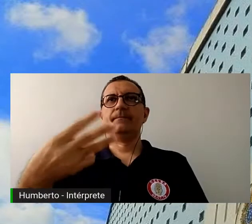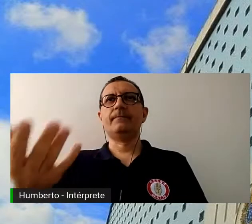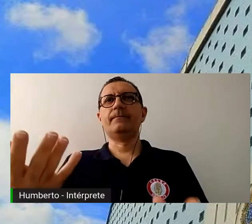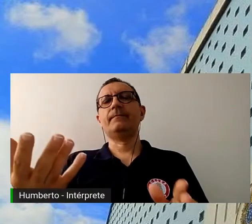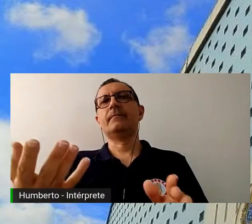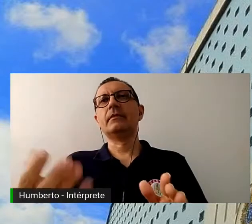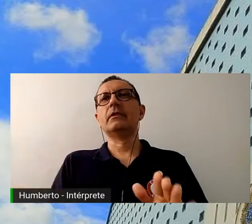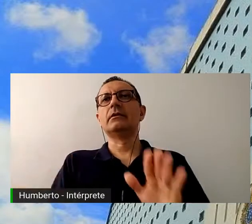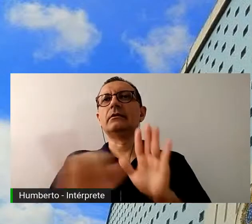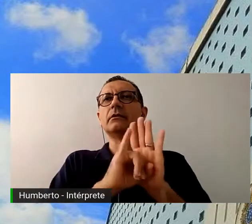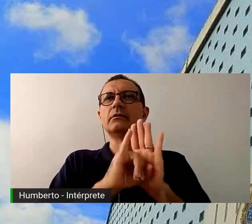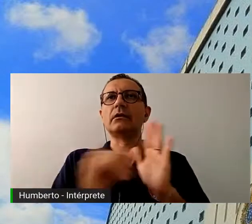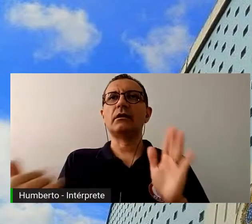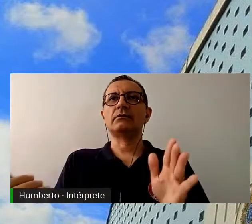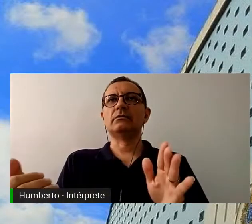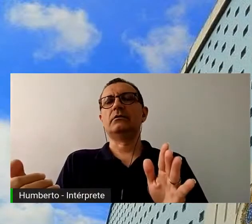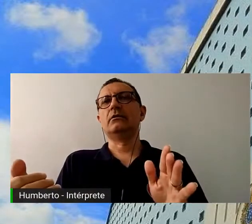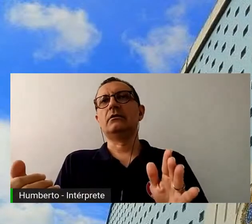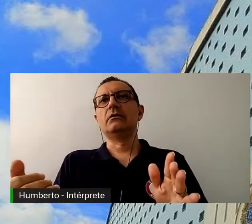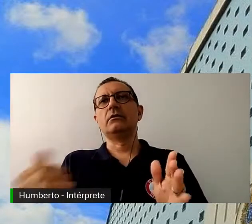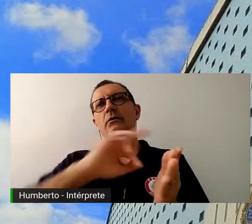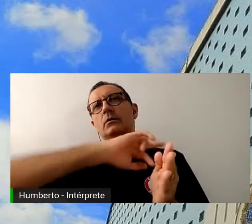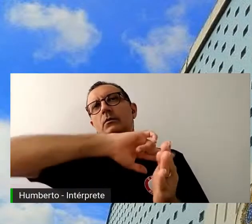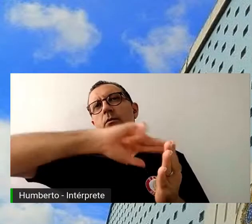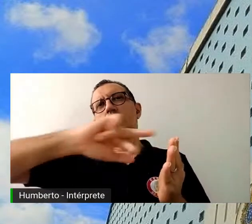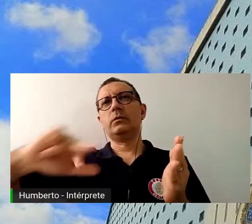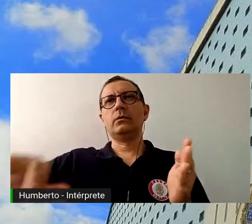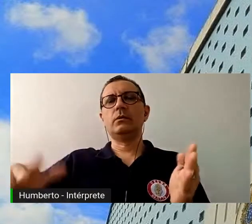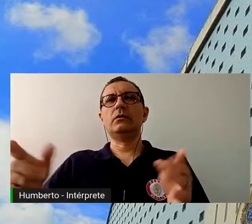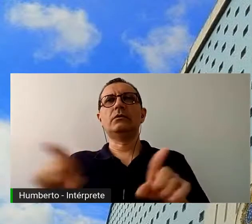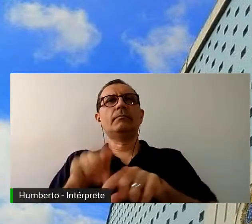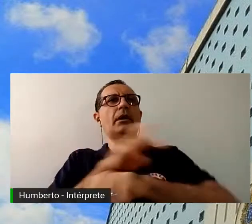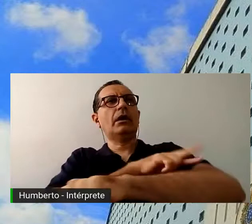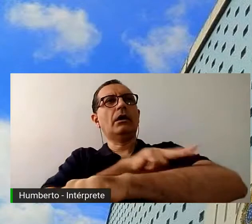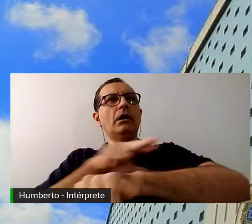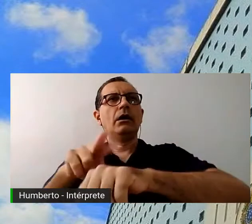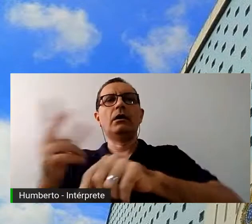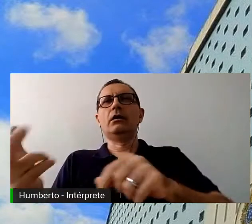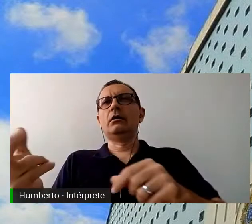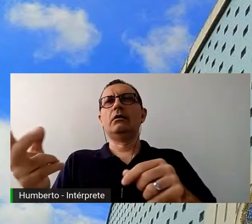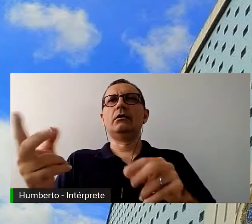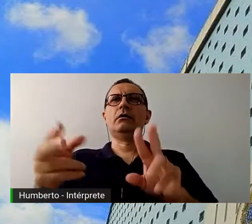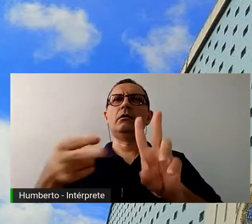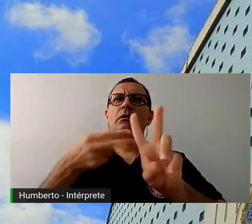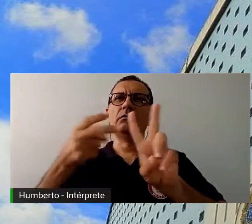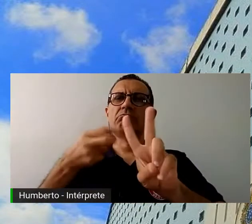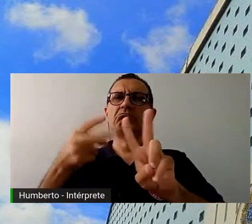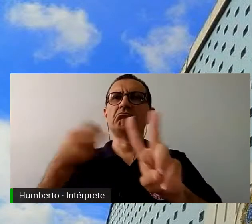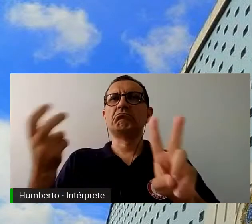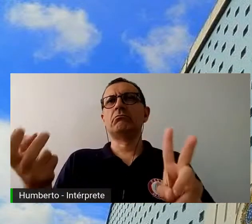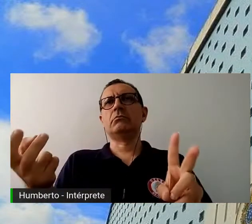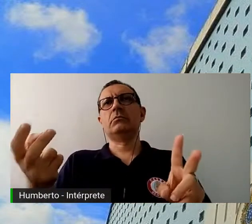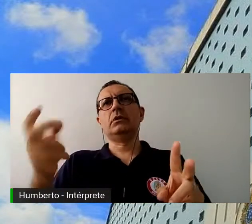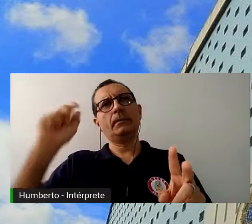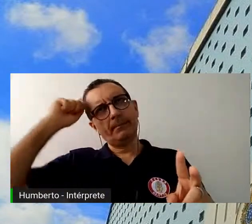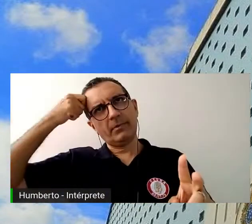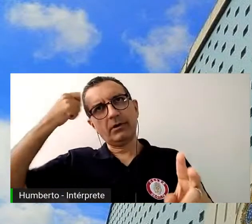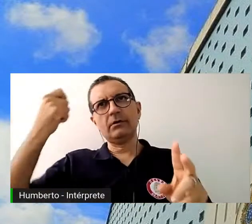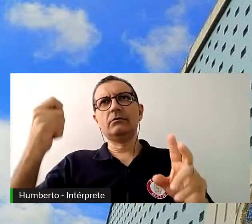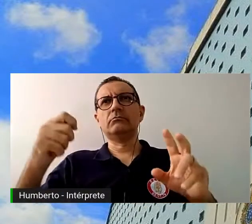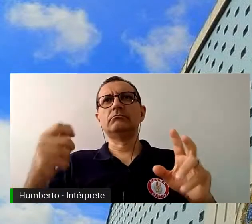e étnico-raciais, assim como dos povos indígenas, quilombolas, populações do campo, integrantes e